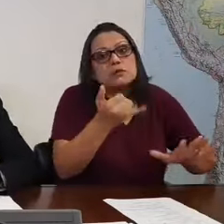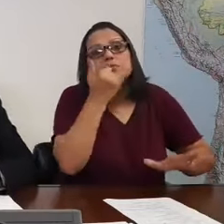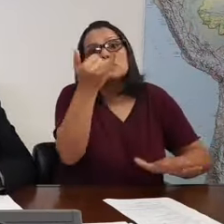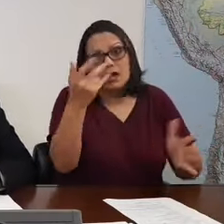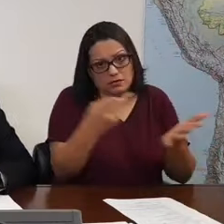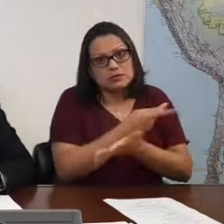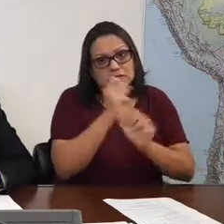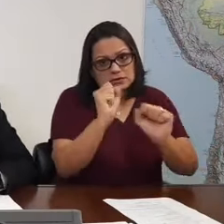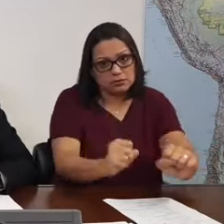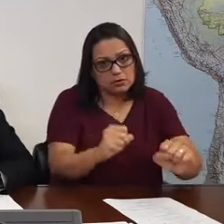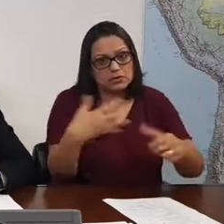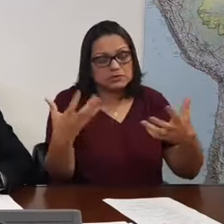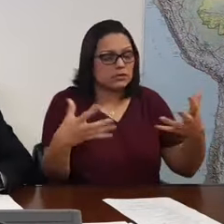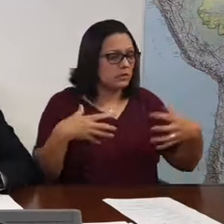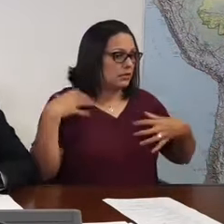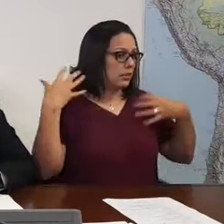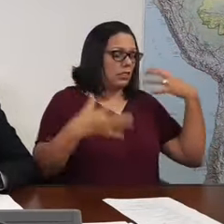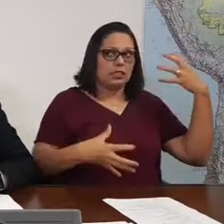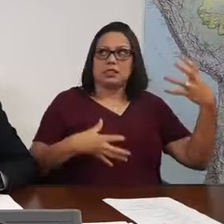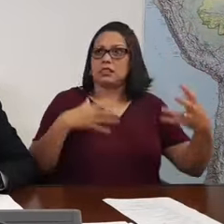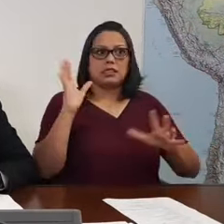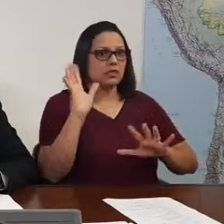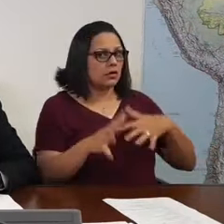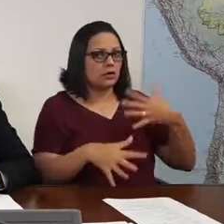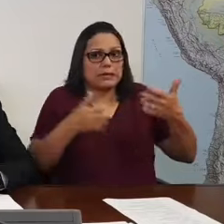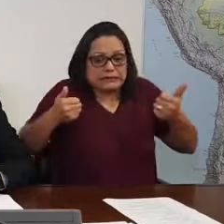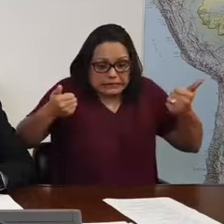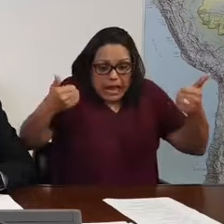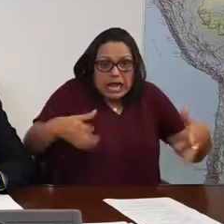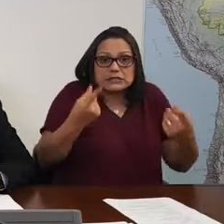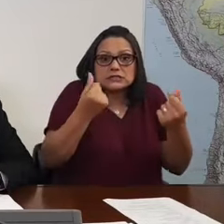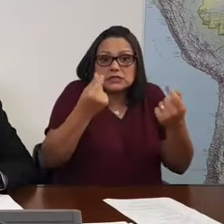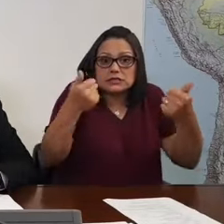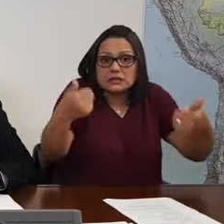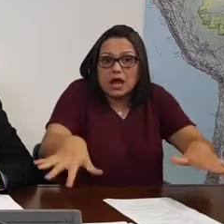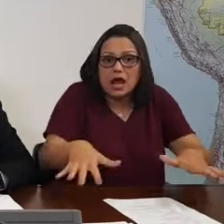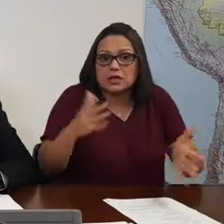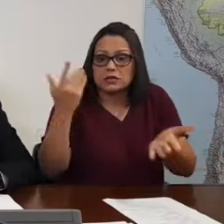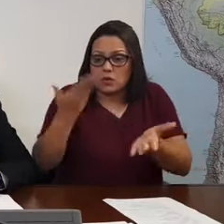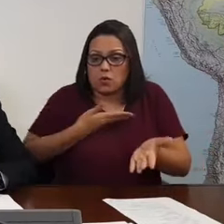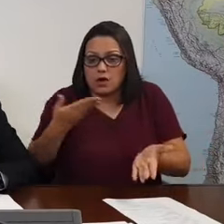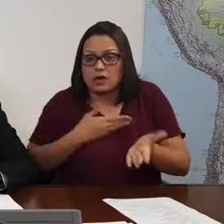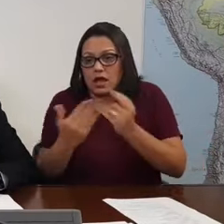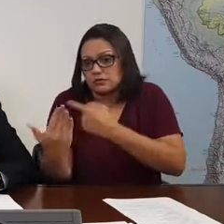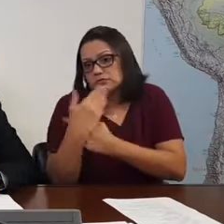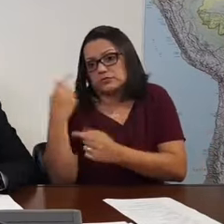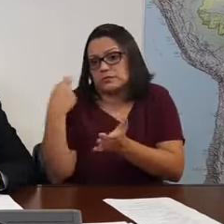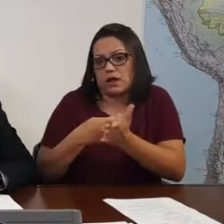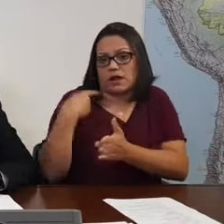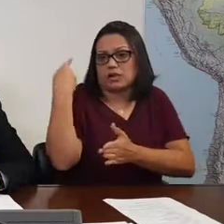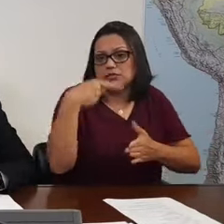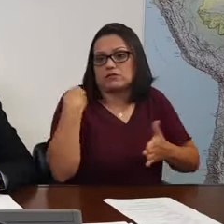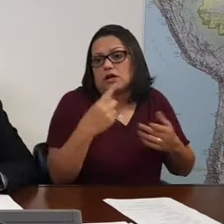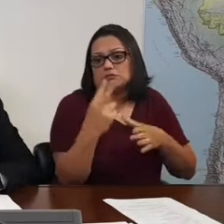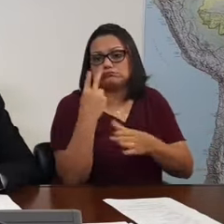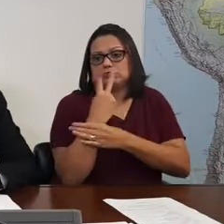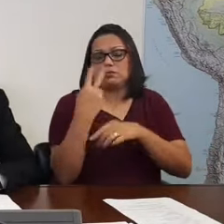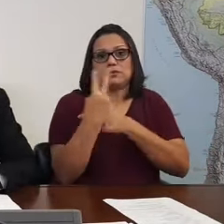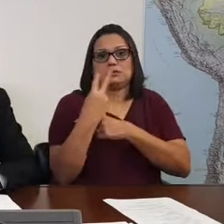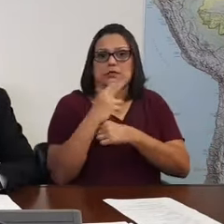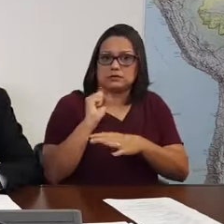situação real, eles ficam completamente desamparados. Gastam, às vezes, dinheiro, os colegas têm que se cotizar para conseguir advogados e tudo. Então,